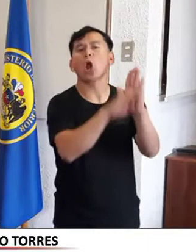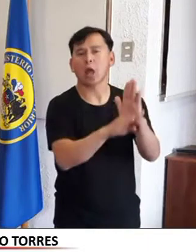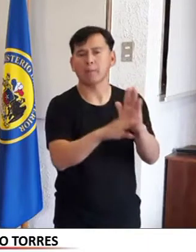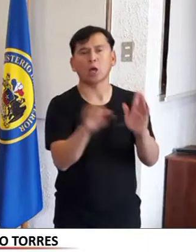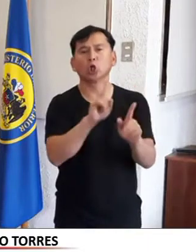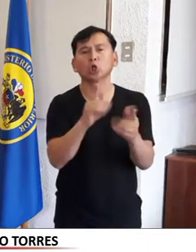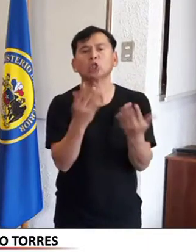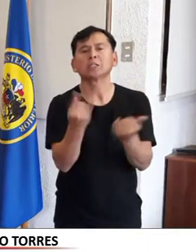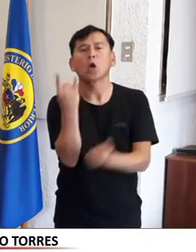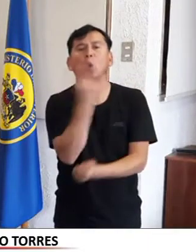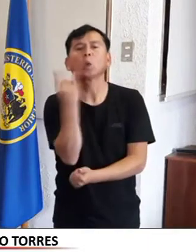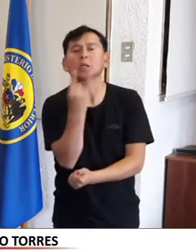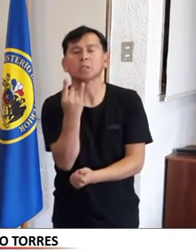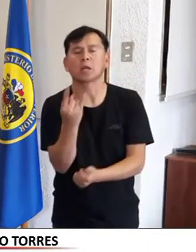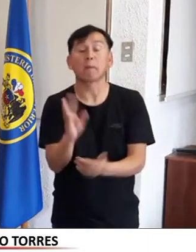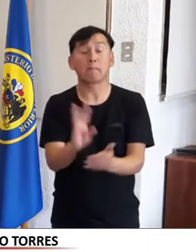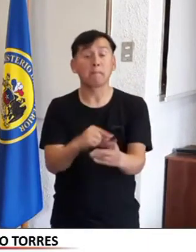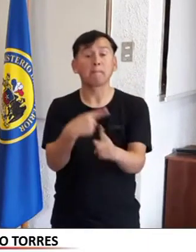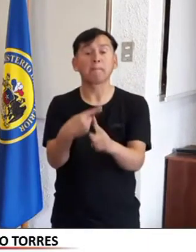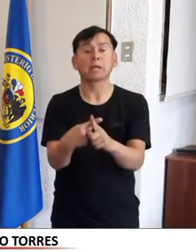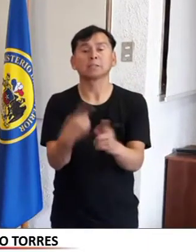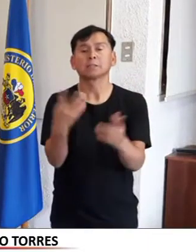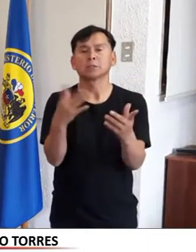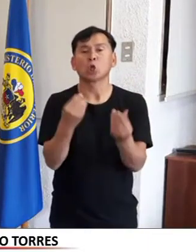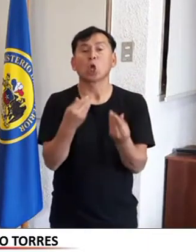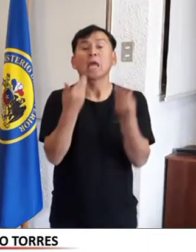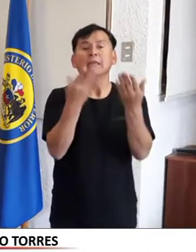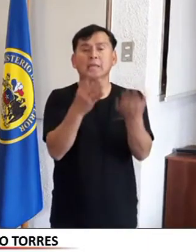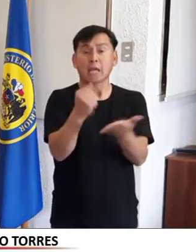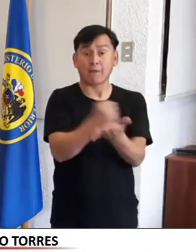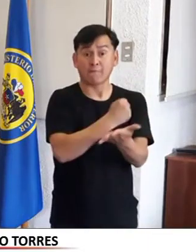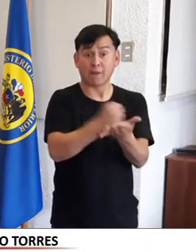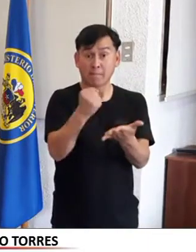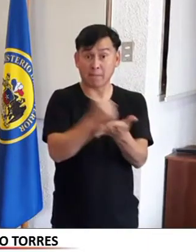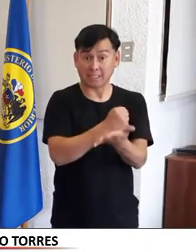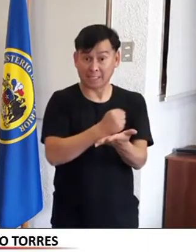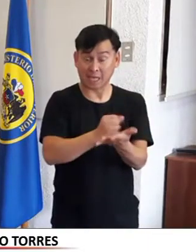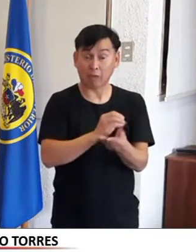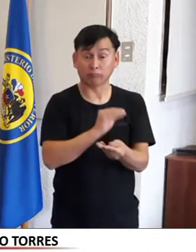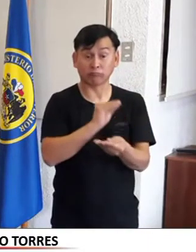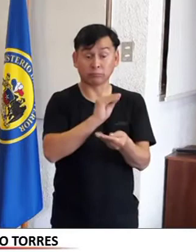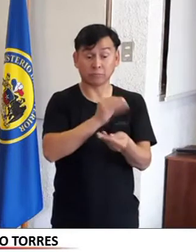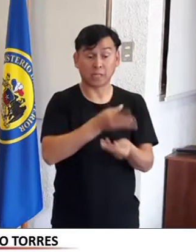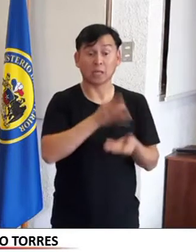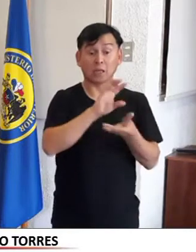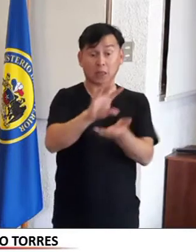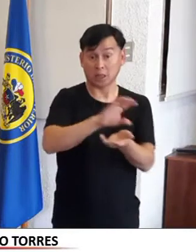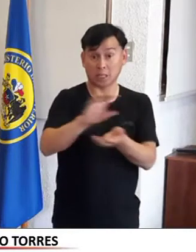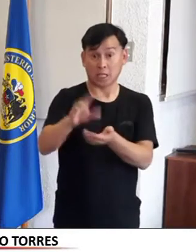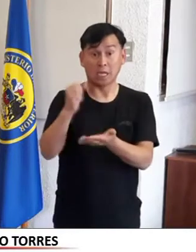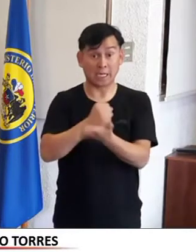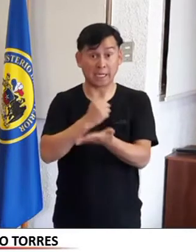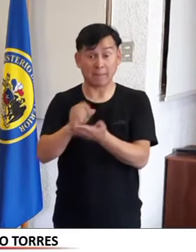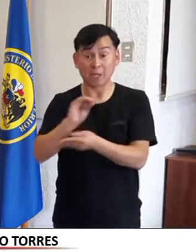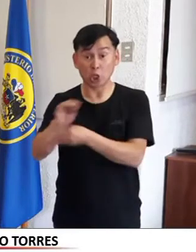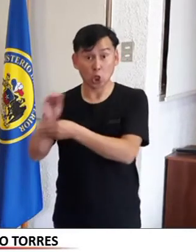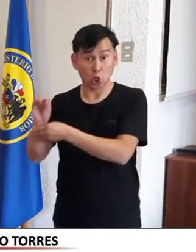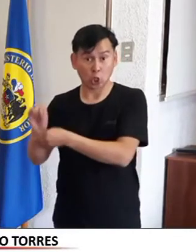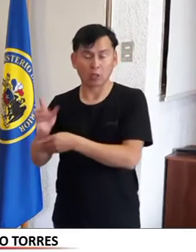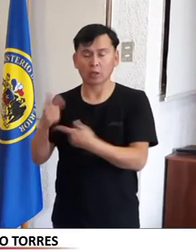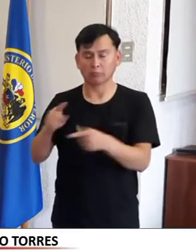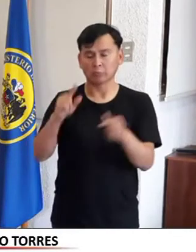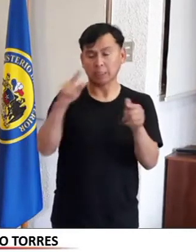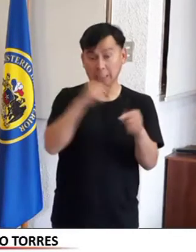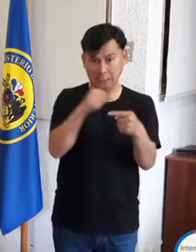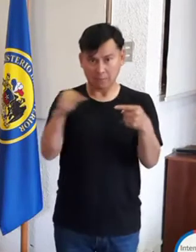requiere urgencia. Es más, toda la entrega de medicamentos entre el servicio de urgencia del Hospital Regional Coyhaique, a